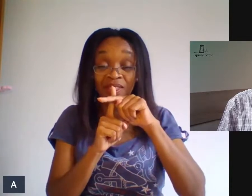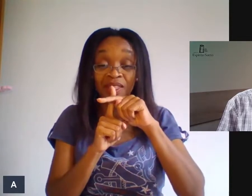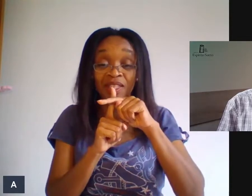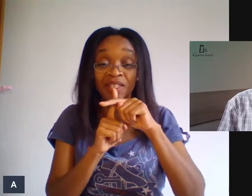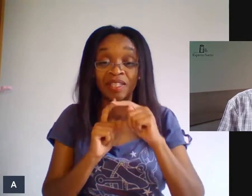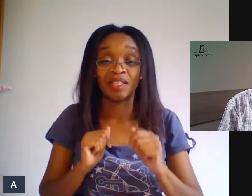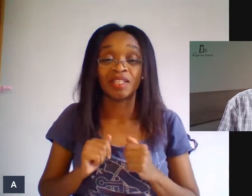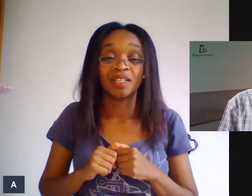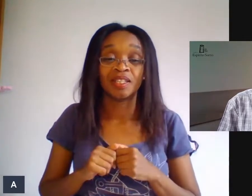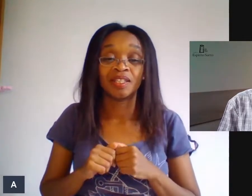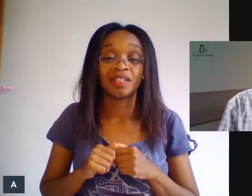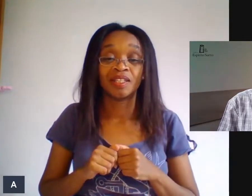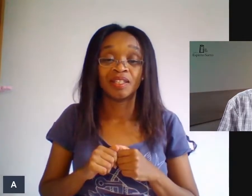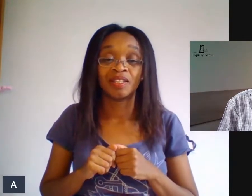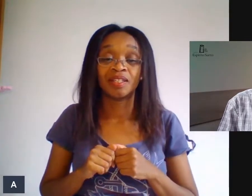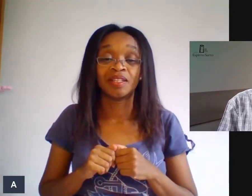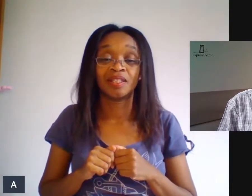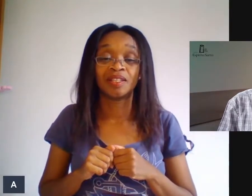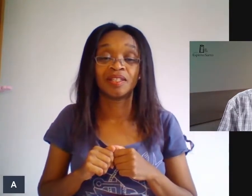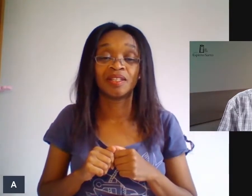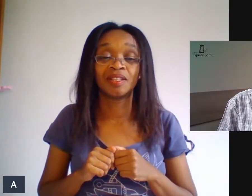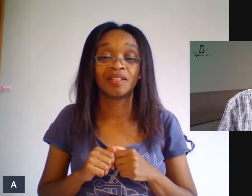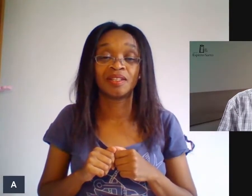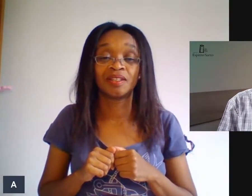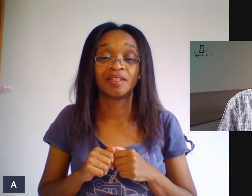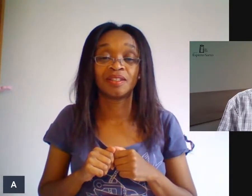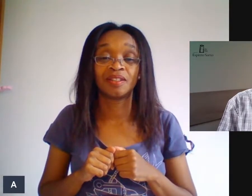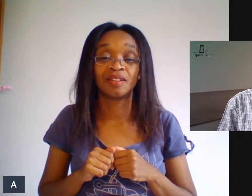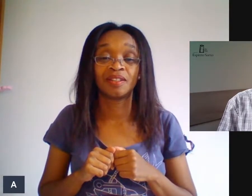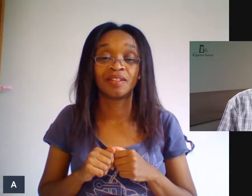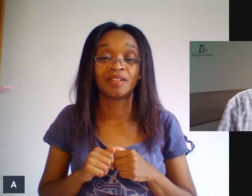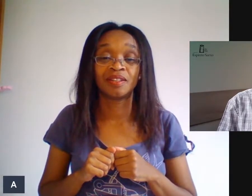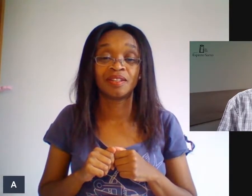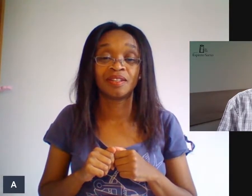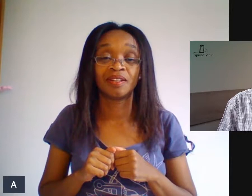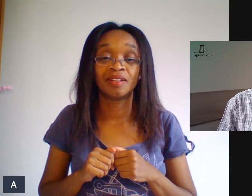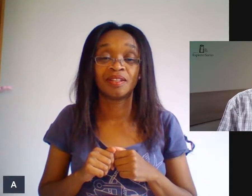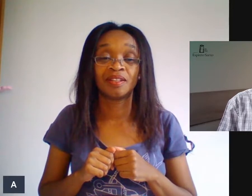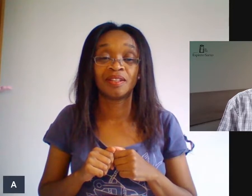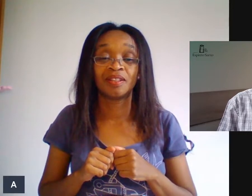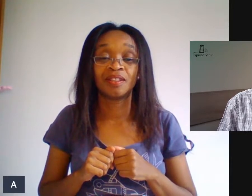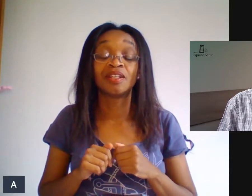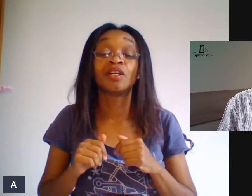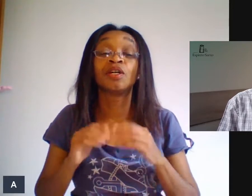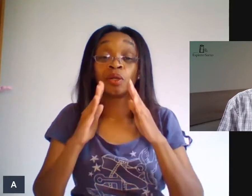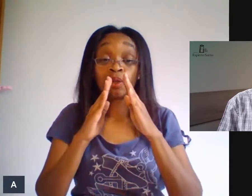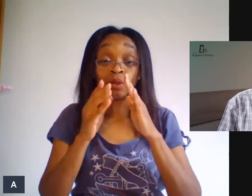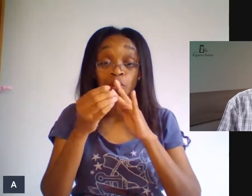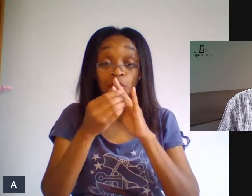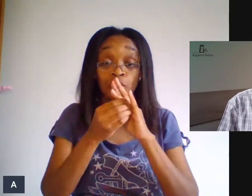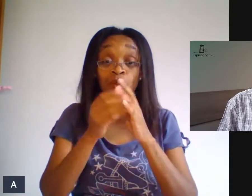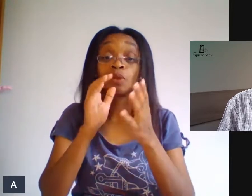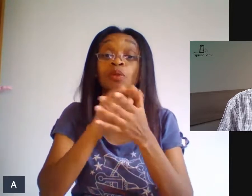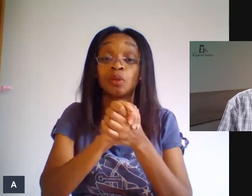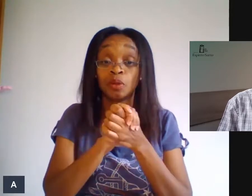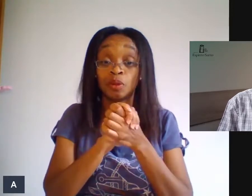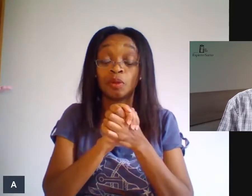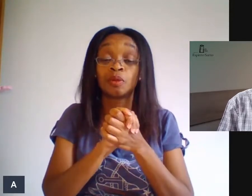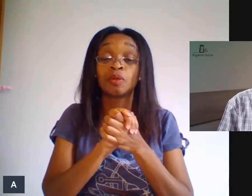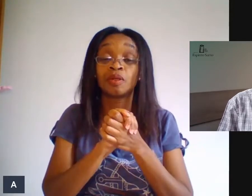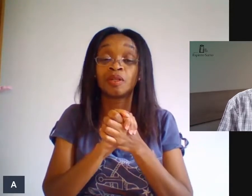ainda voltando ao que a gente estava falando, já o matrimônio cristão é uma